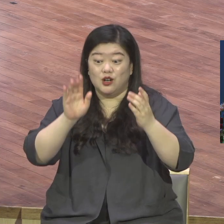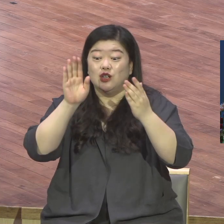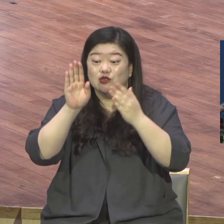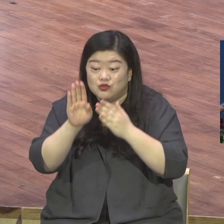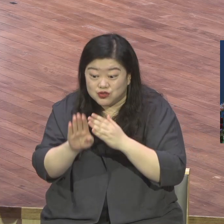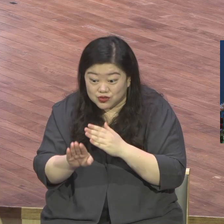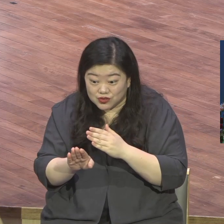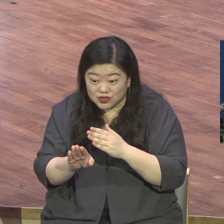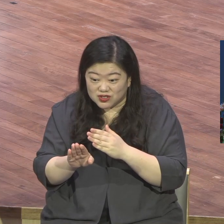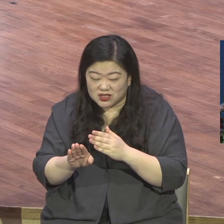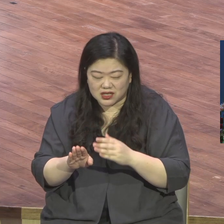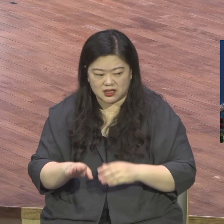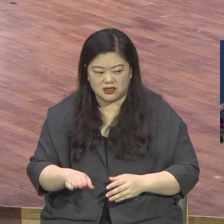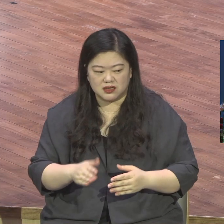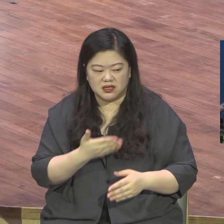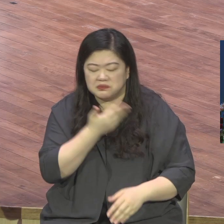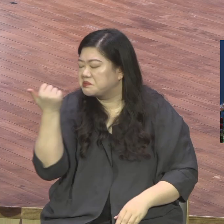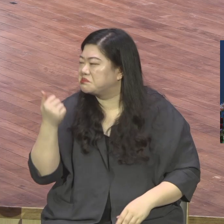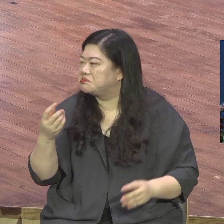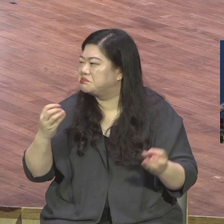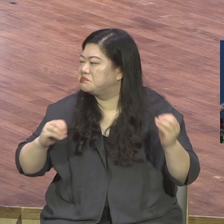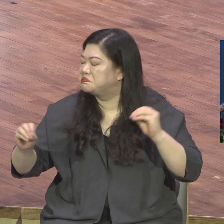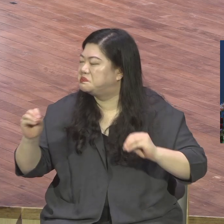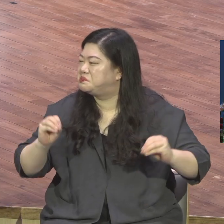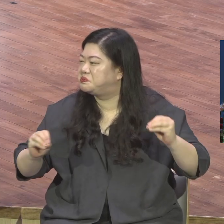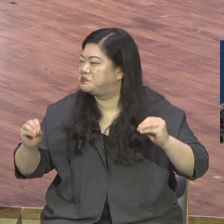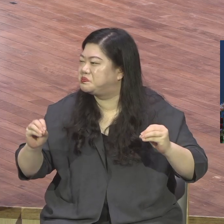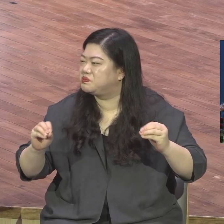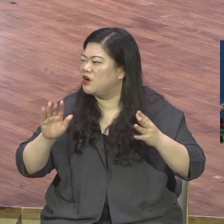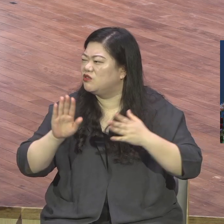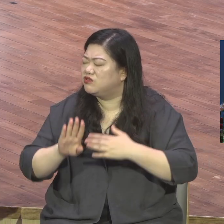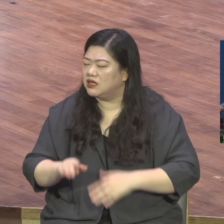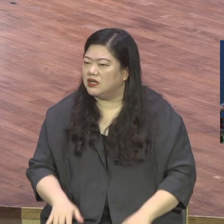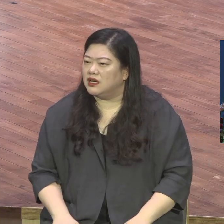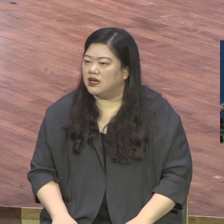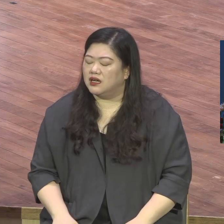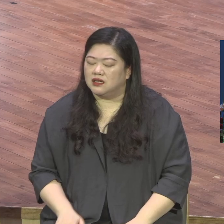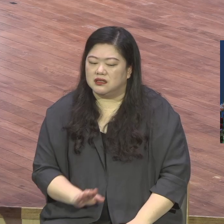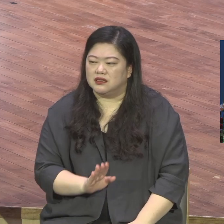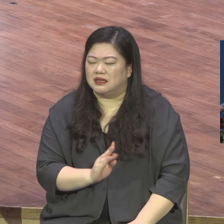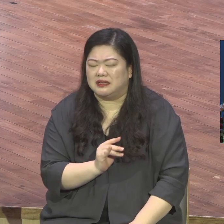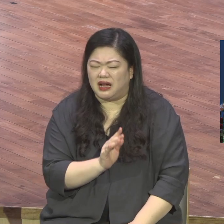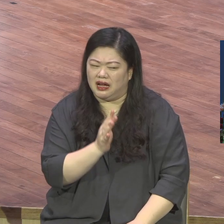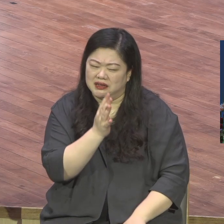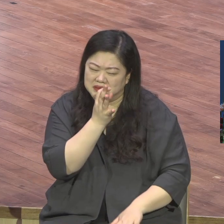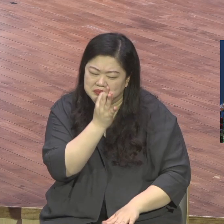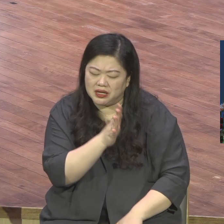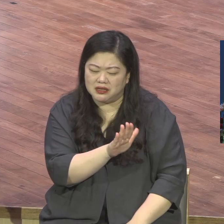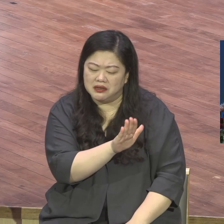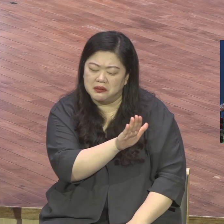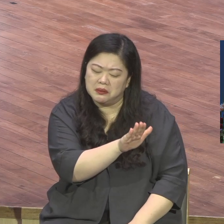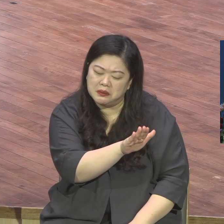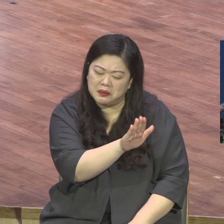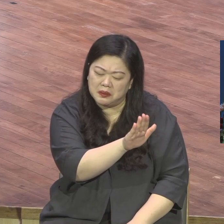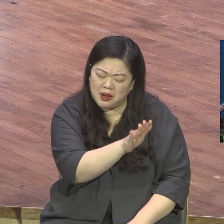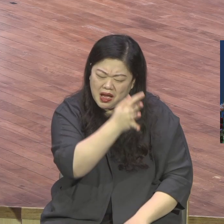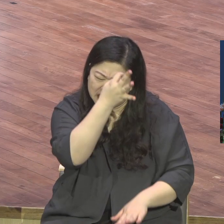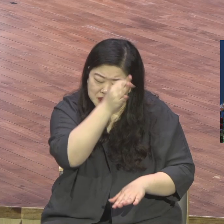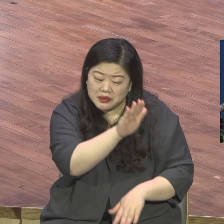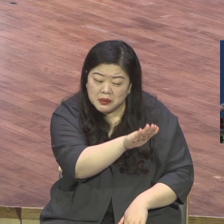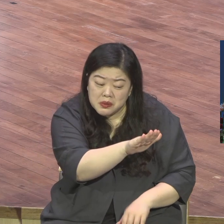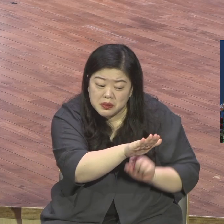먼저 화해 제스처를 씁니까? 뭐 부부싸움 안 하면 좋겠지만은 너무 안 한